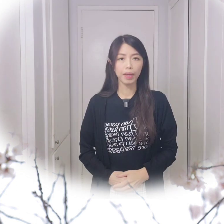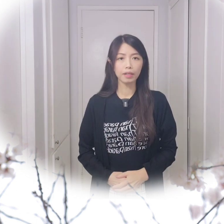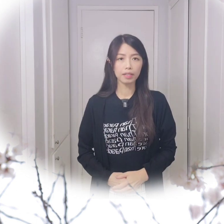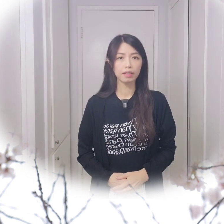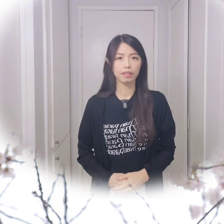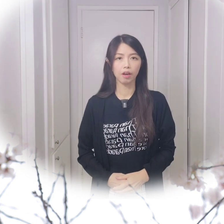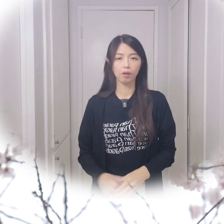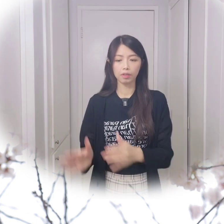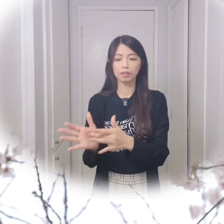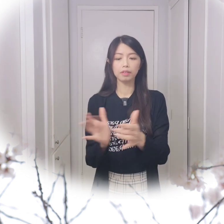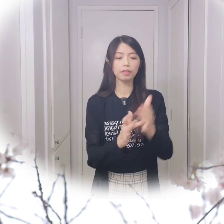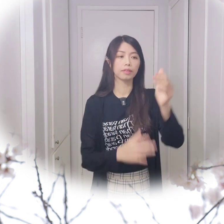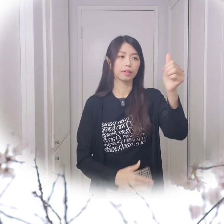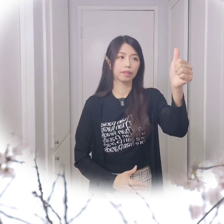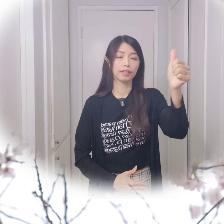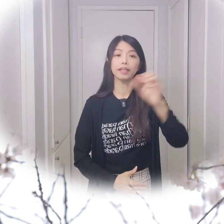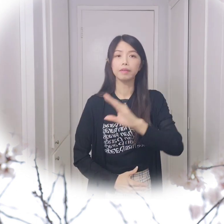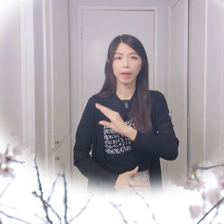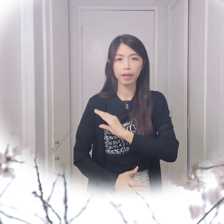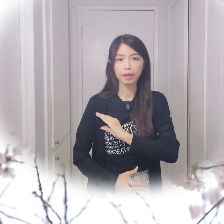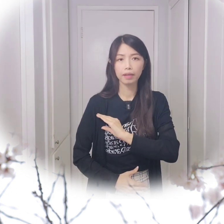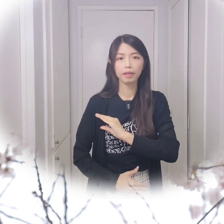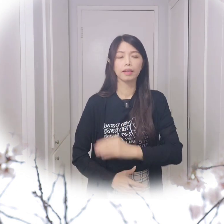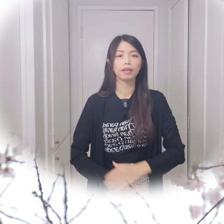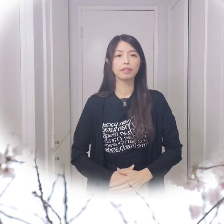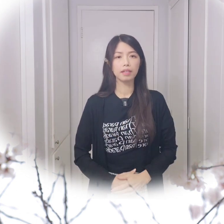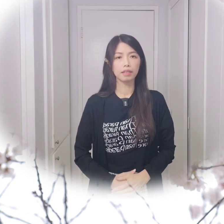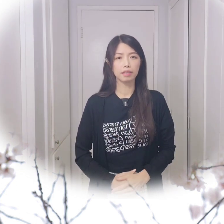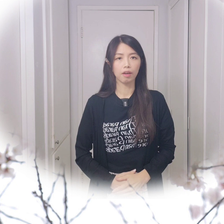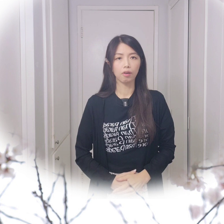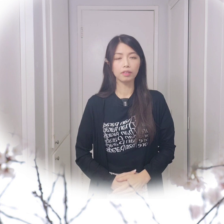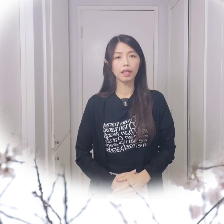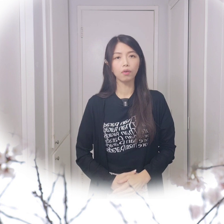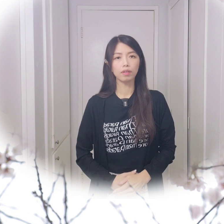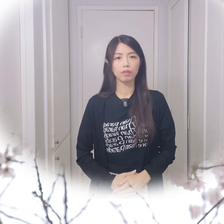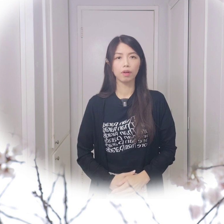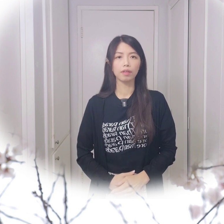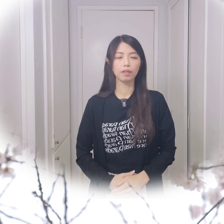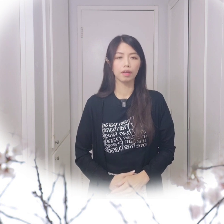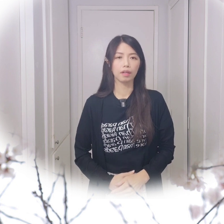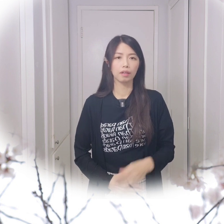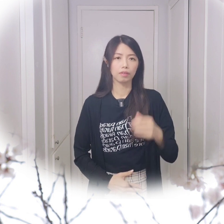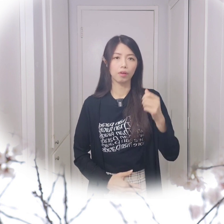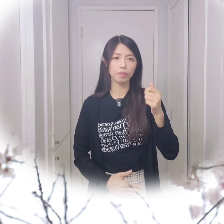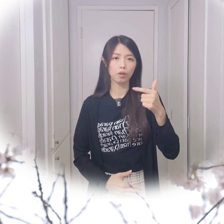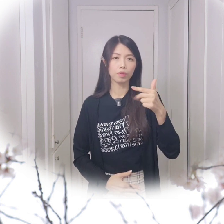그 이름의 크신 능력 그 이름의 크신 능력 크다라고 한 대의 수어는